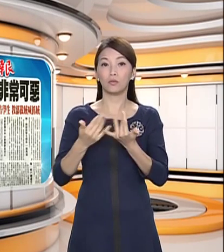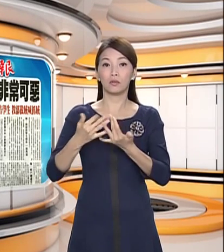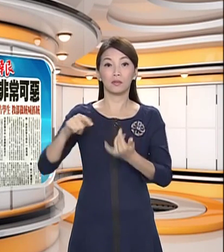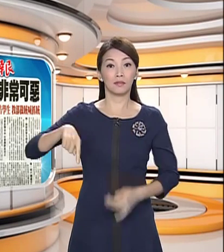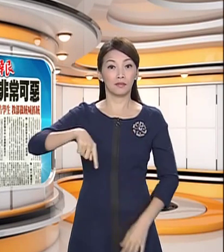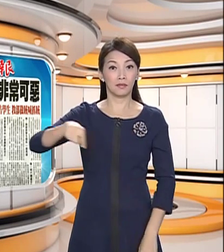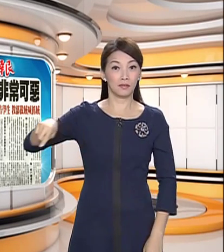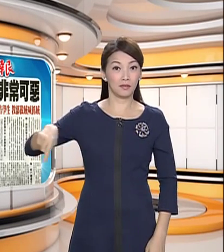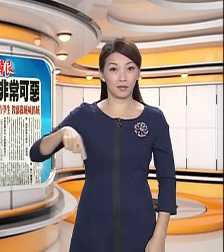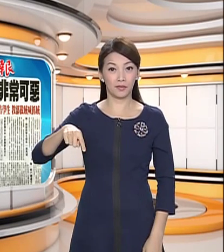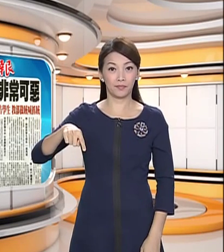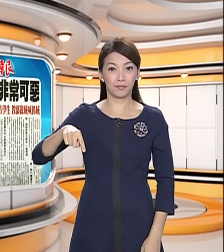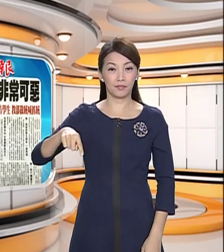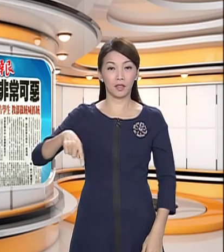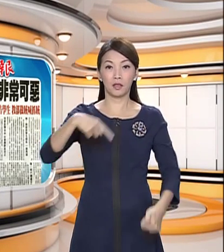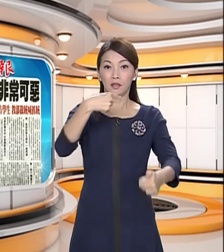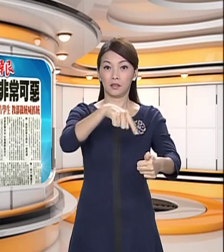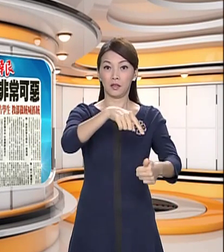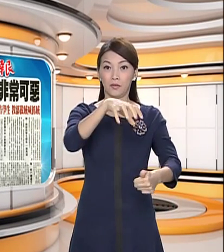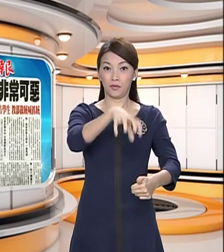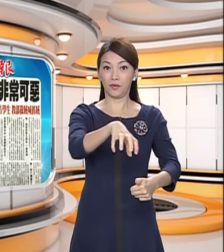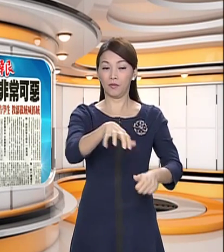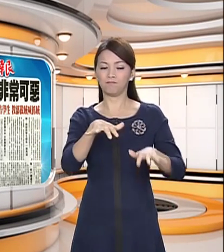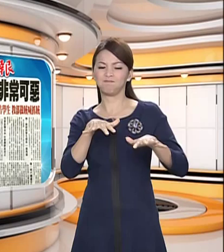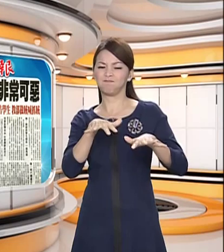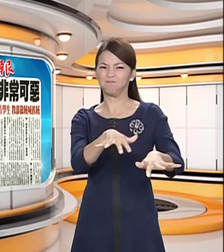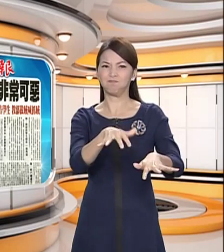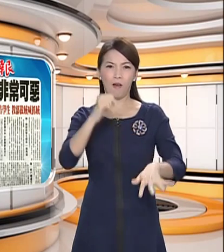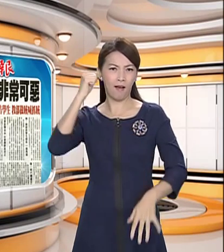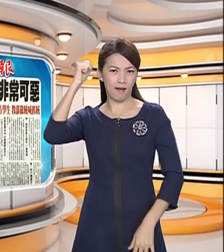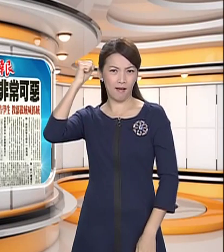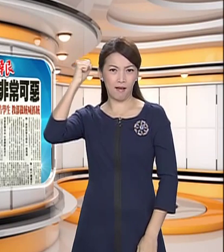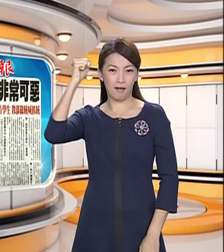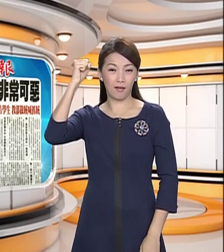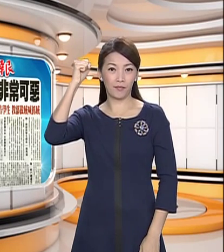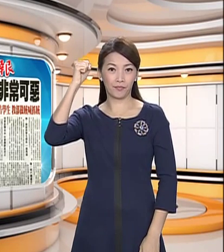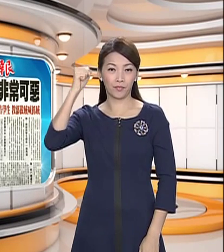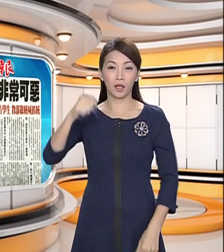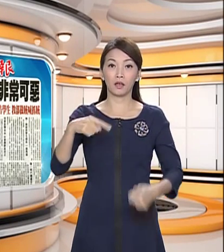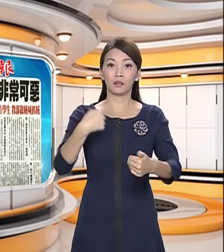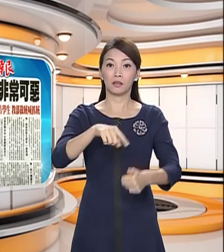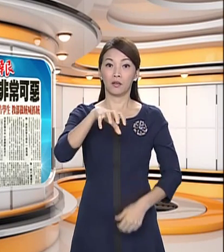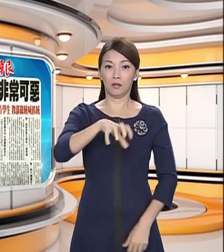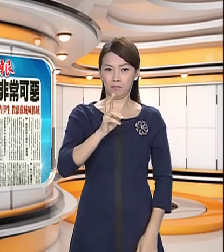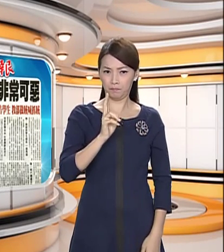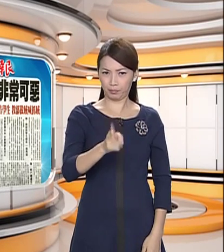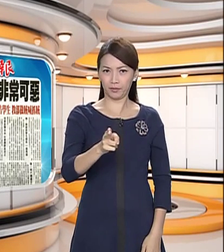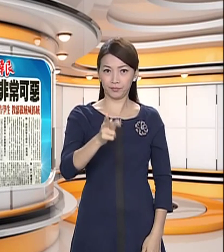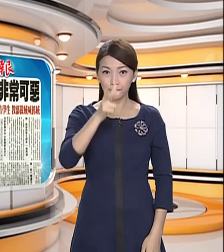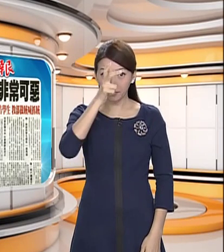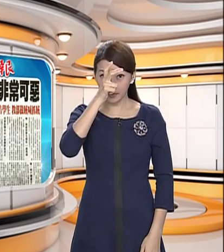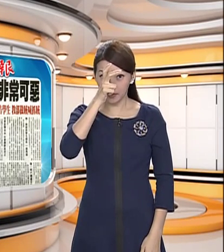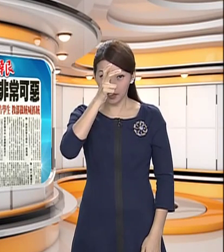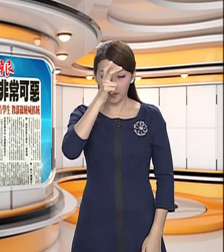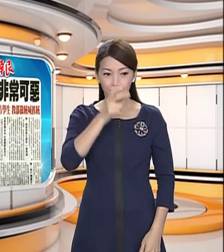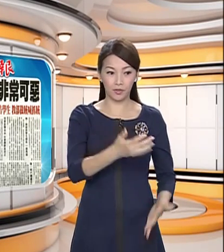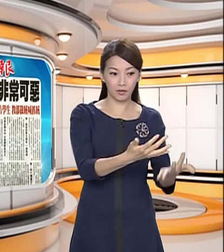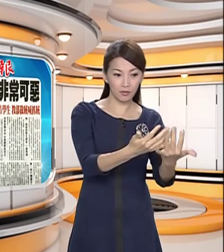议，教育部大动作要求警方逮捕学生还有记者，并且提